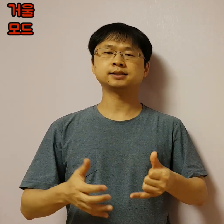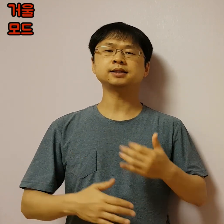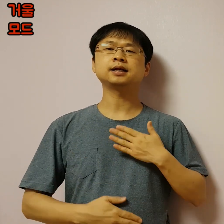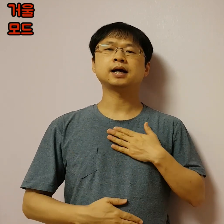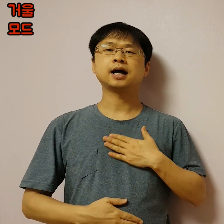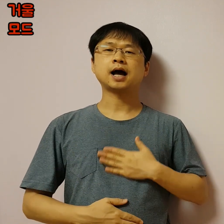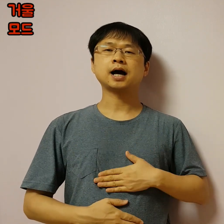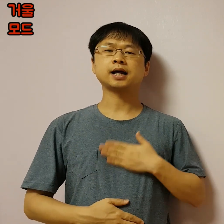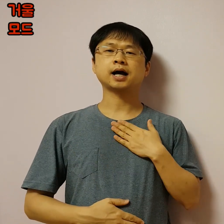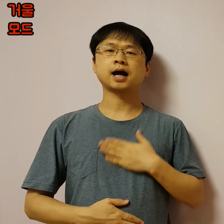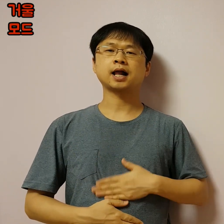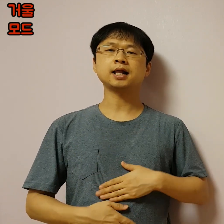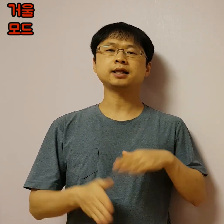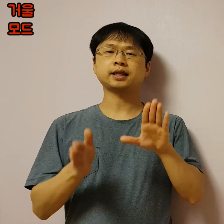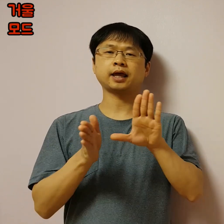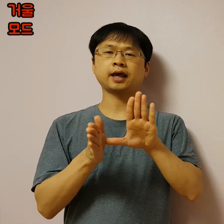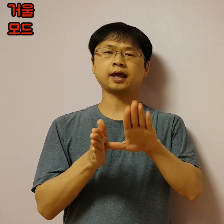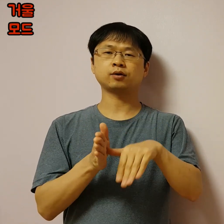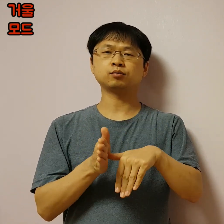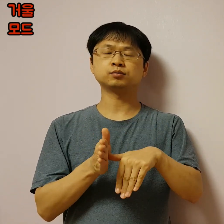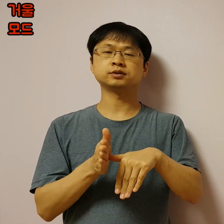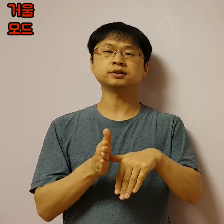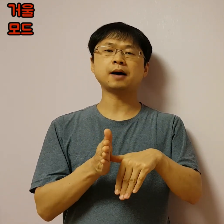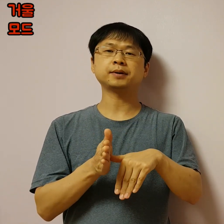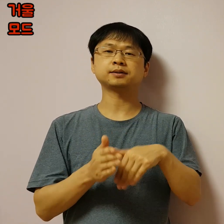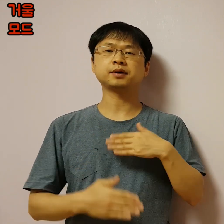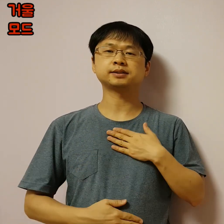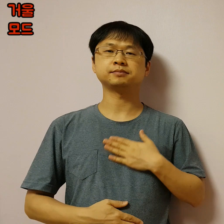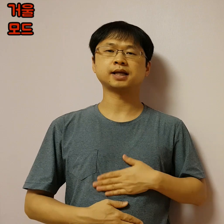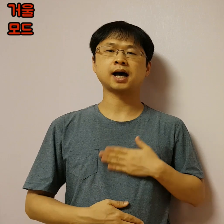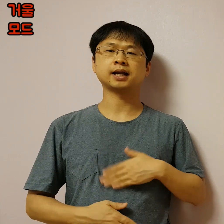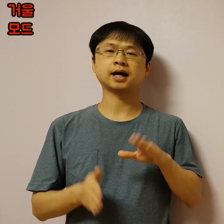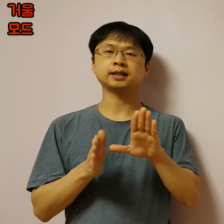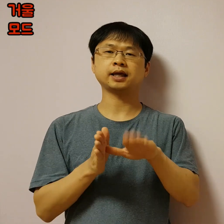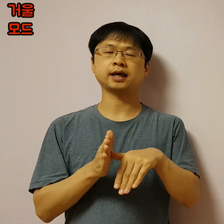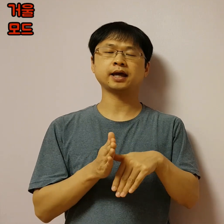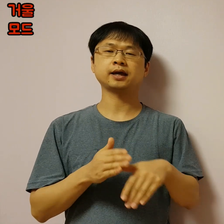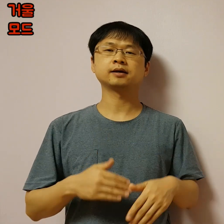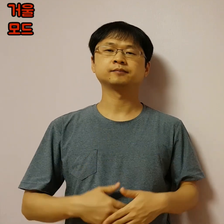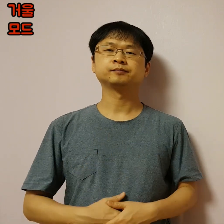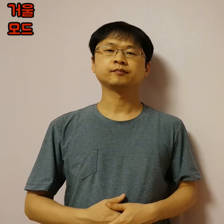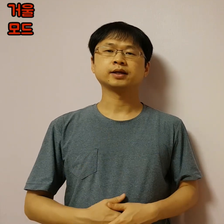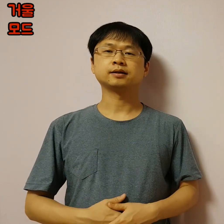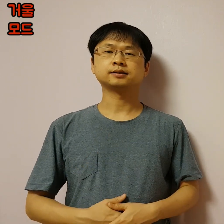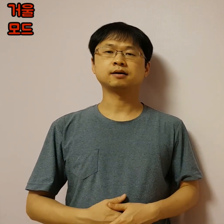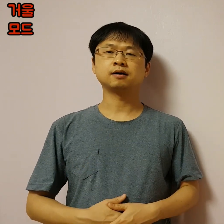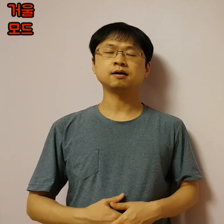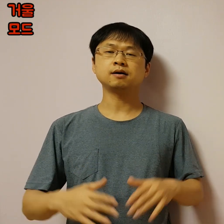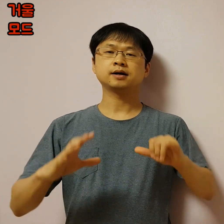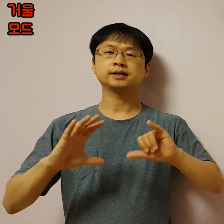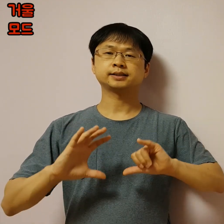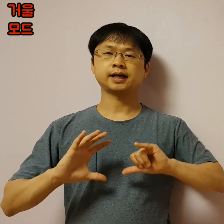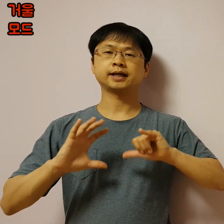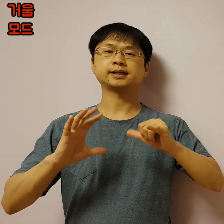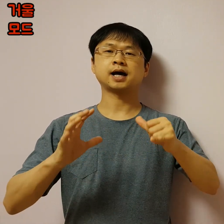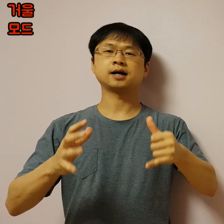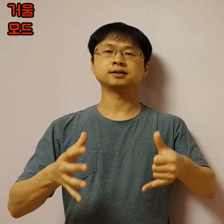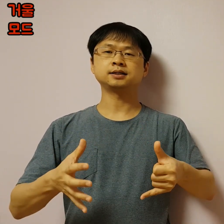세상을 알아갈 때, 이 부분은 앞에서 배웠습니다. 알아갈 때. 그래서